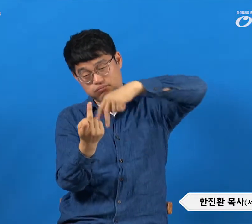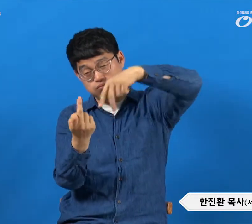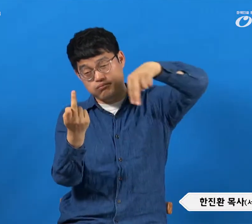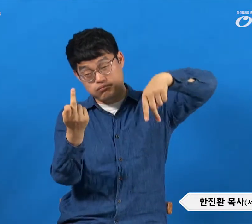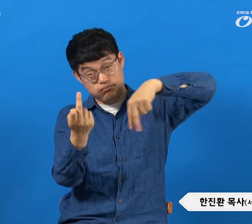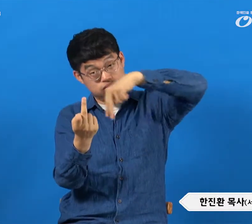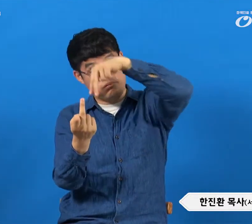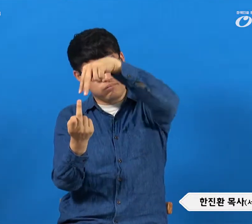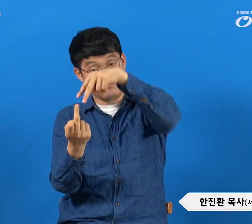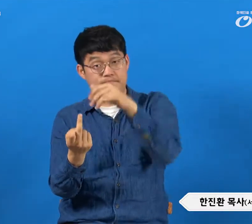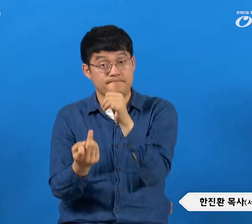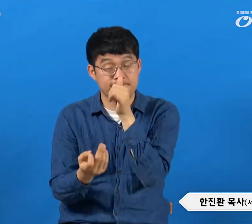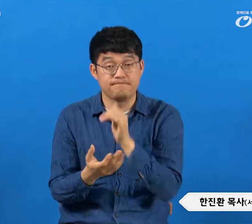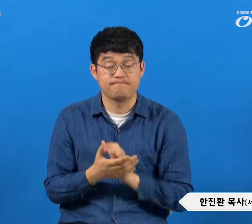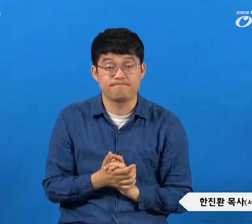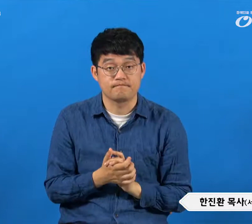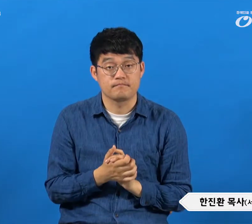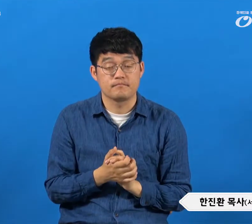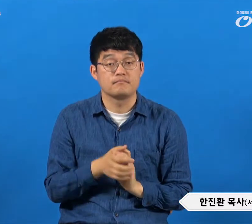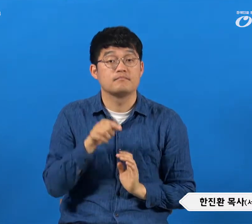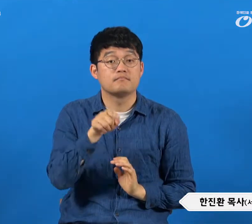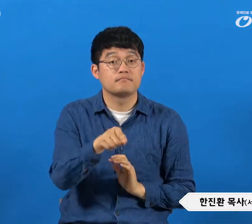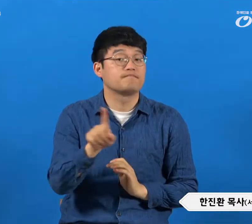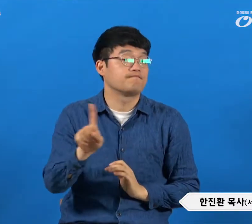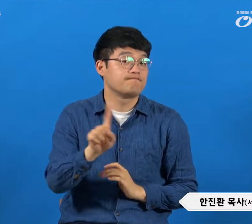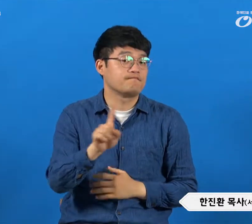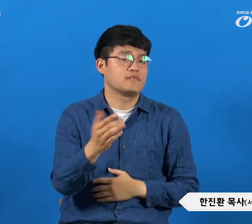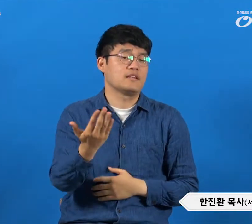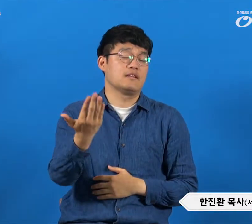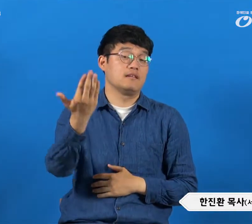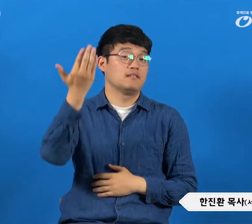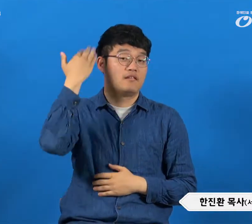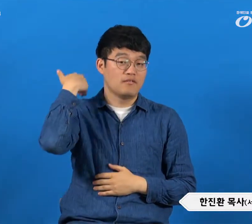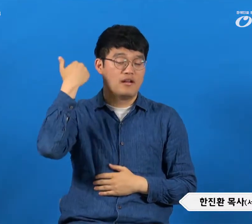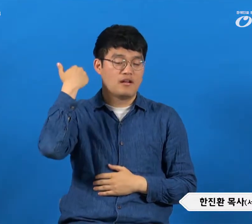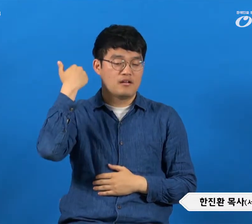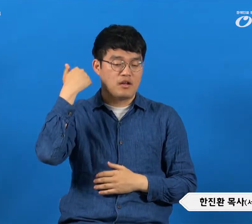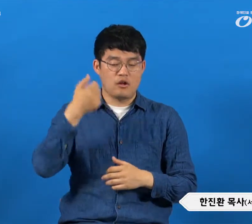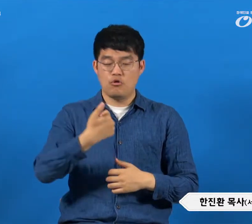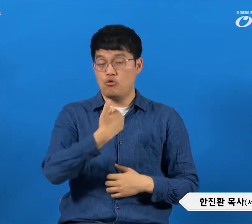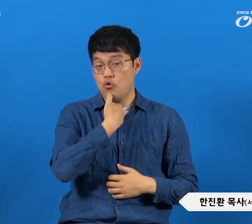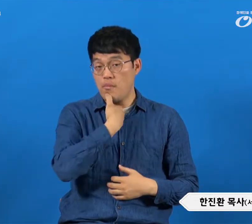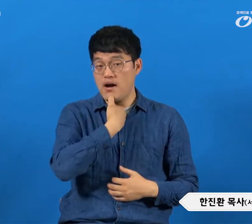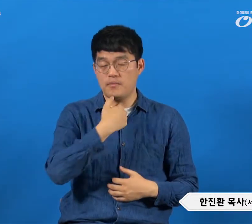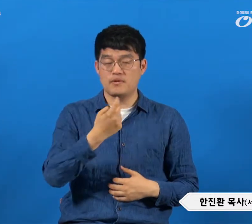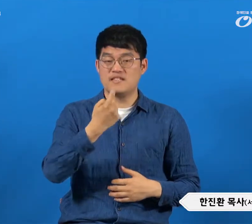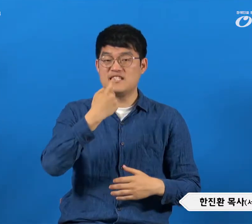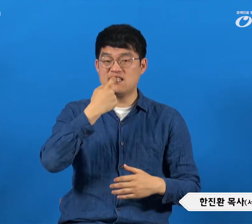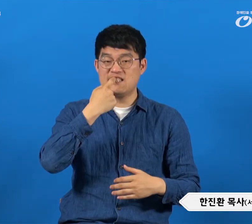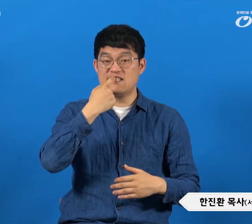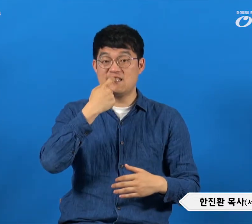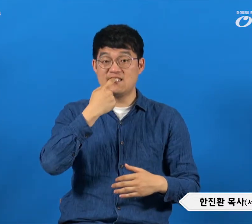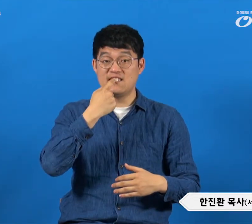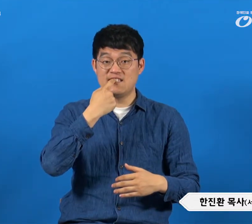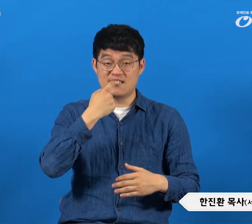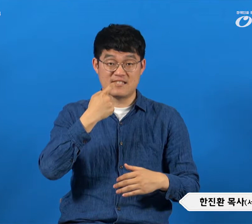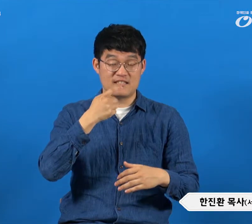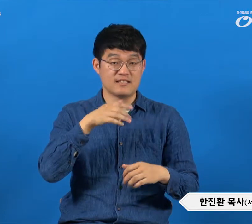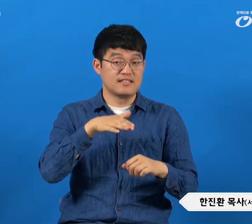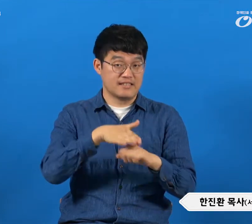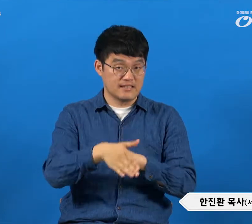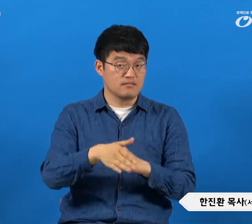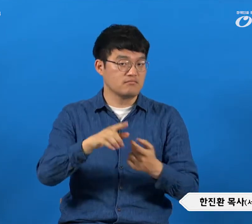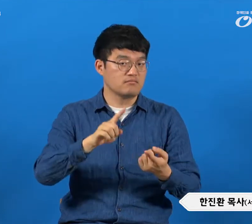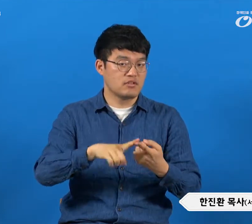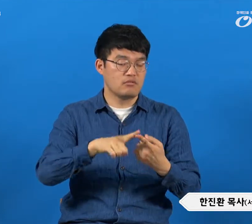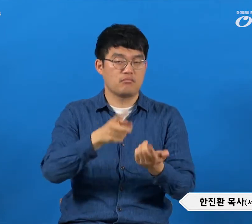갔습니다. 그것이 고대법 중에서는 그래도 민주적이라고 하는 로마법의